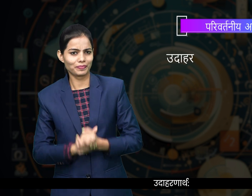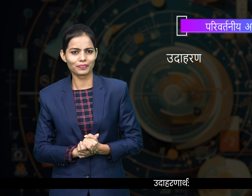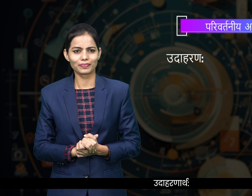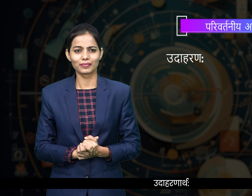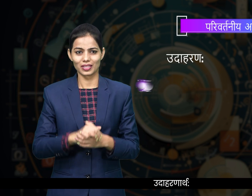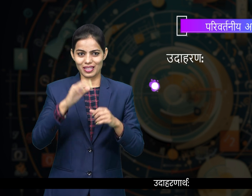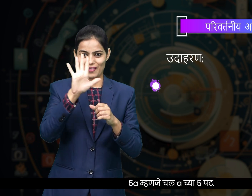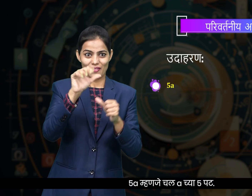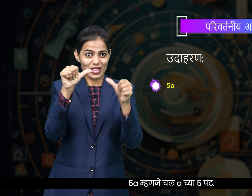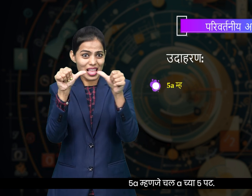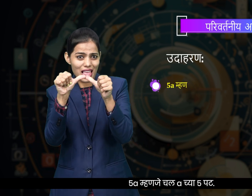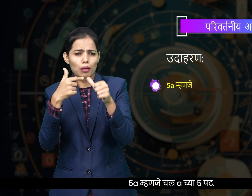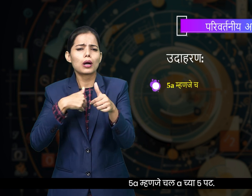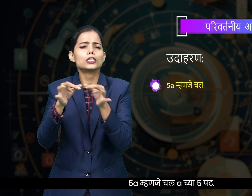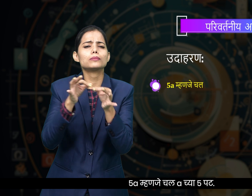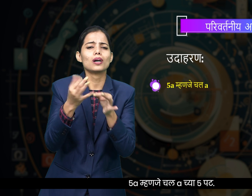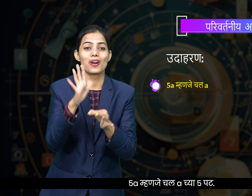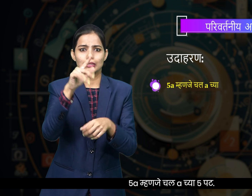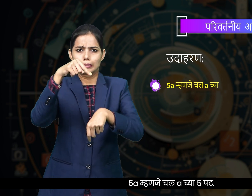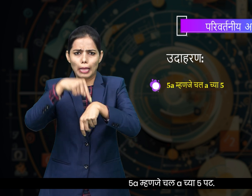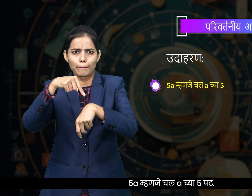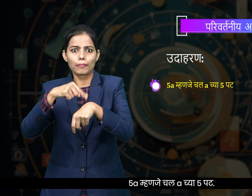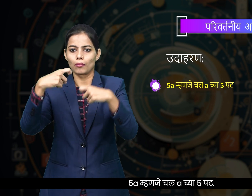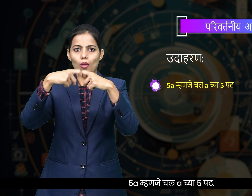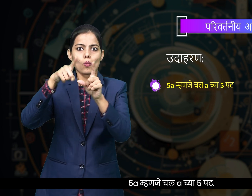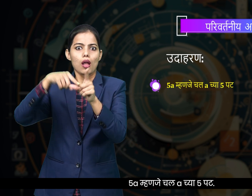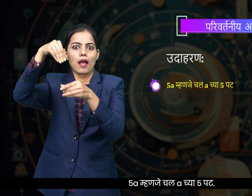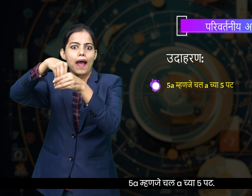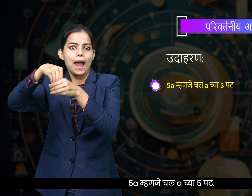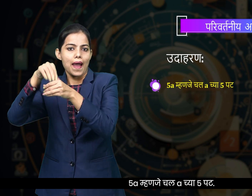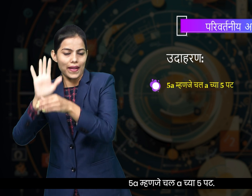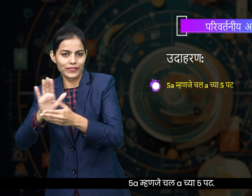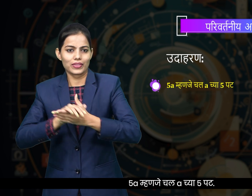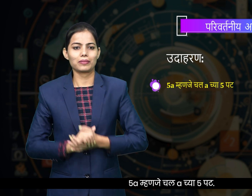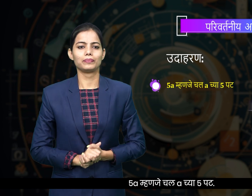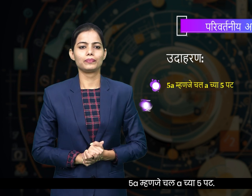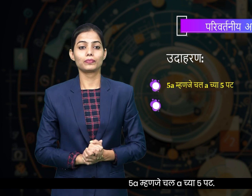उदाहरणार्थ 5a म्हणजे चल a च्या 5 पट.